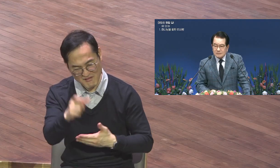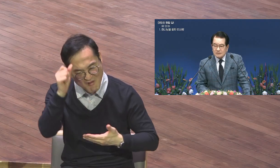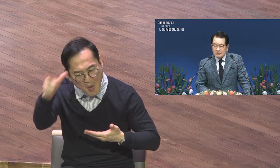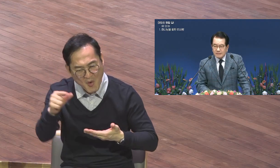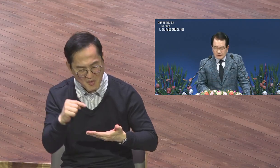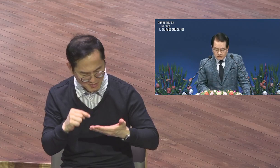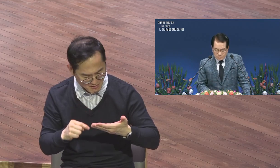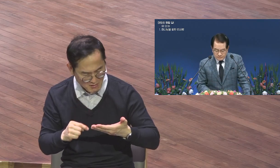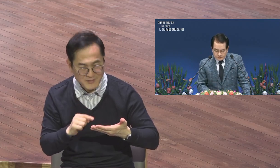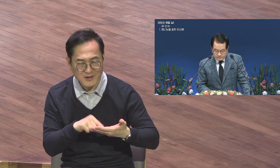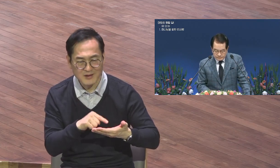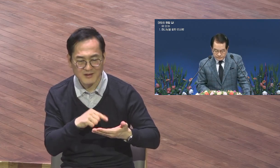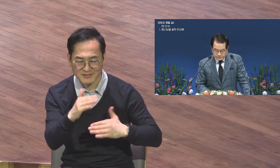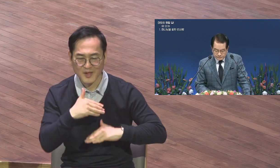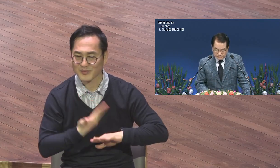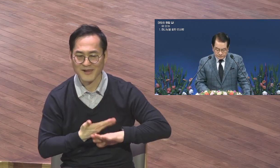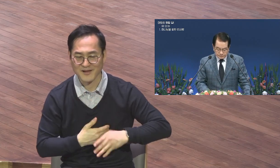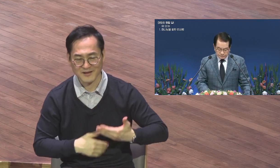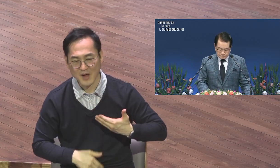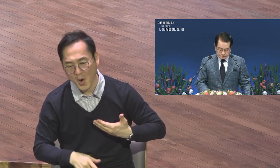천재라서 정반대로